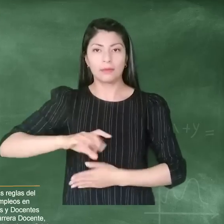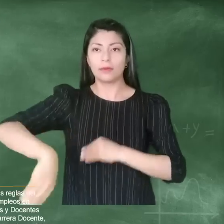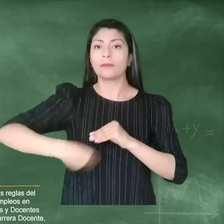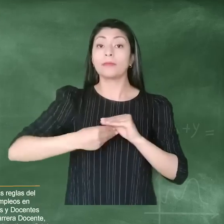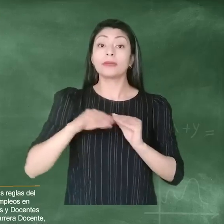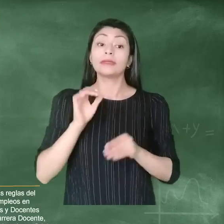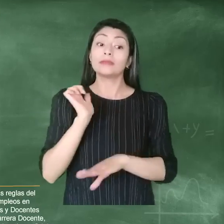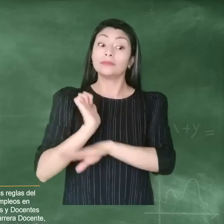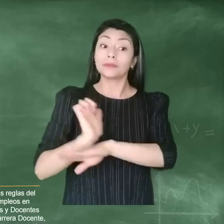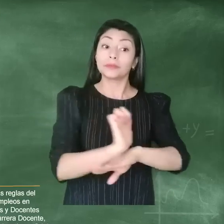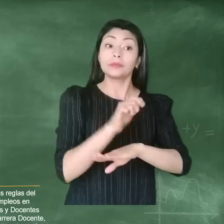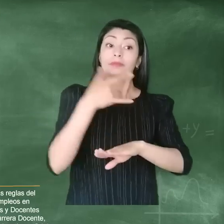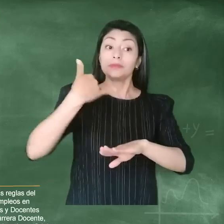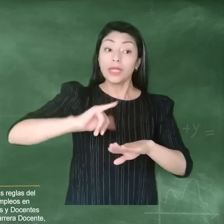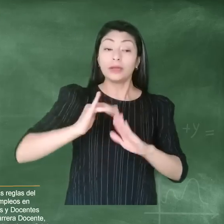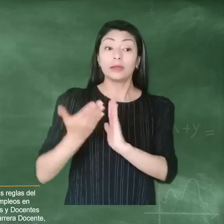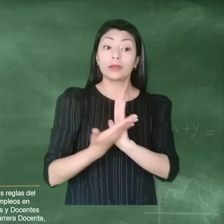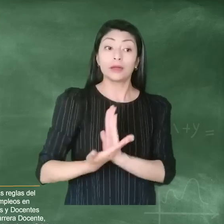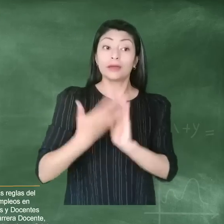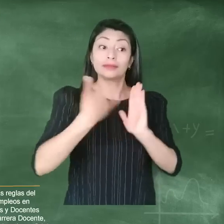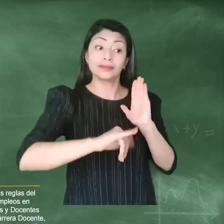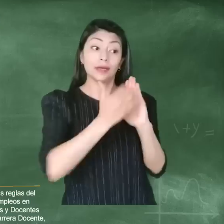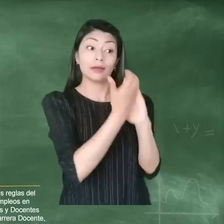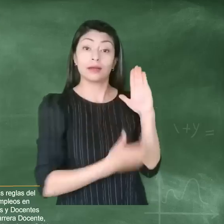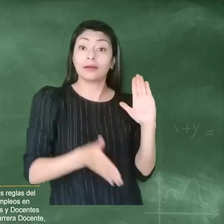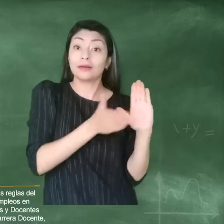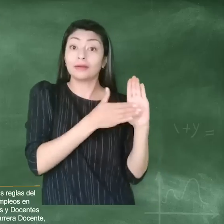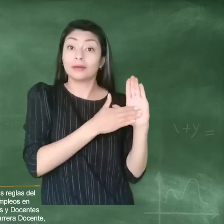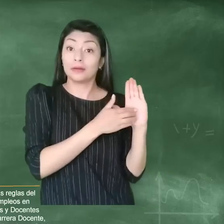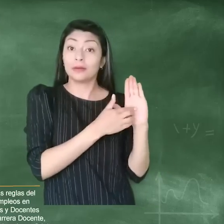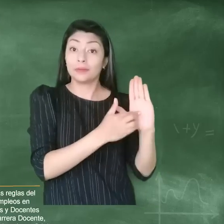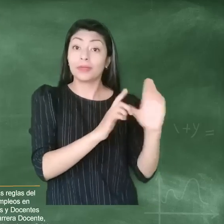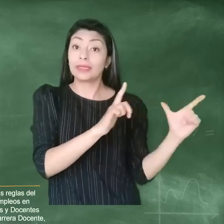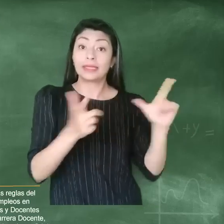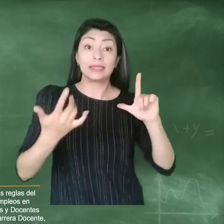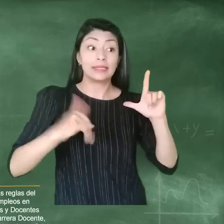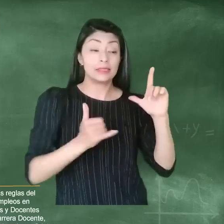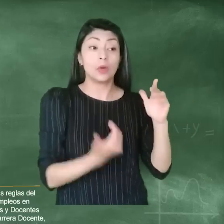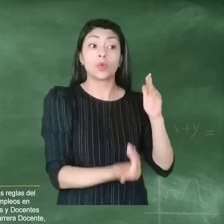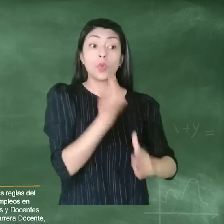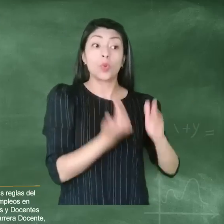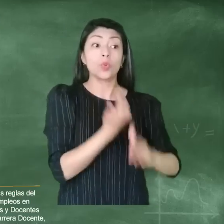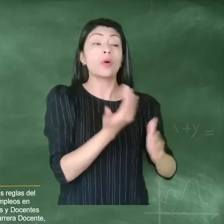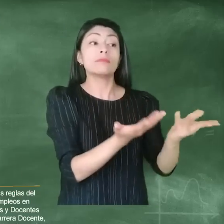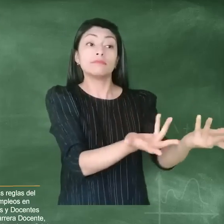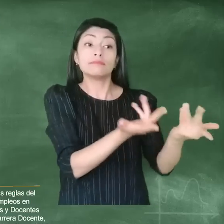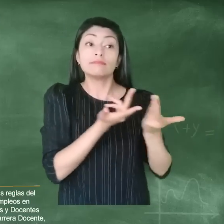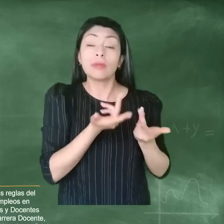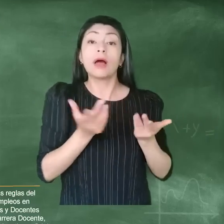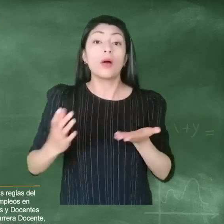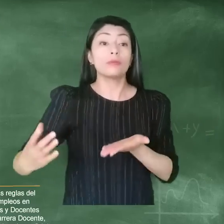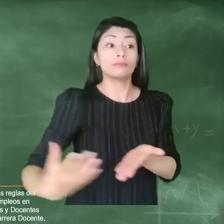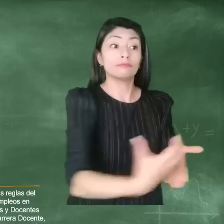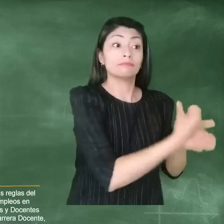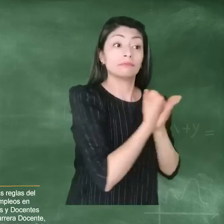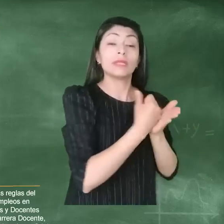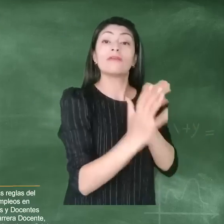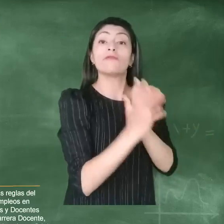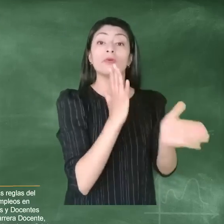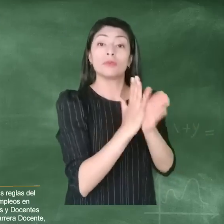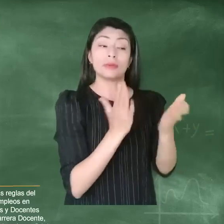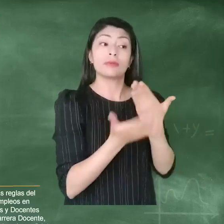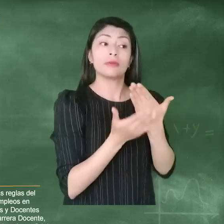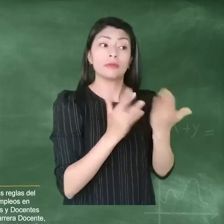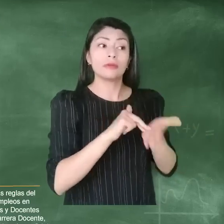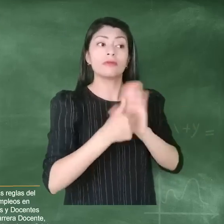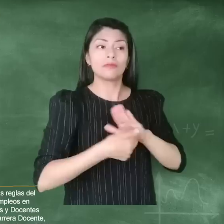la entidad territorial certificada en educación, reportó, certificó y actualizó las vacantes definitivas de los